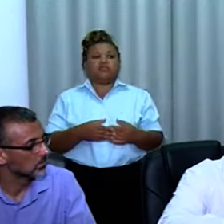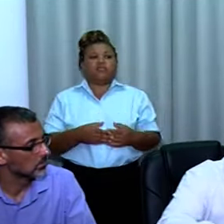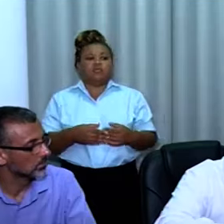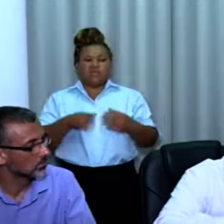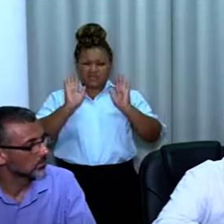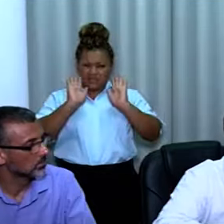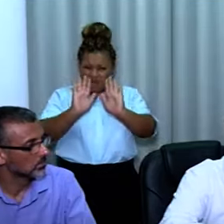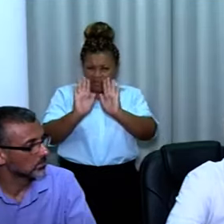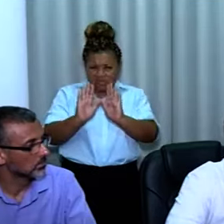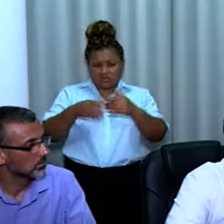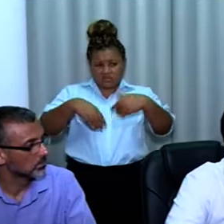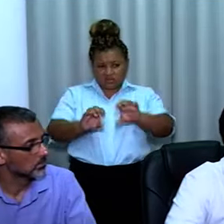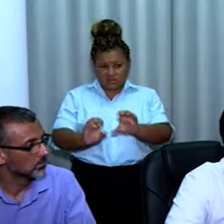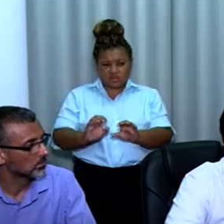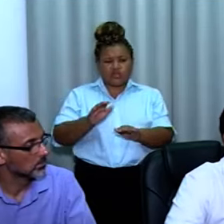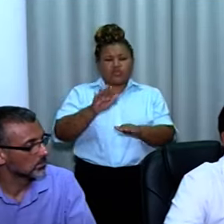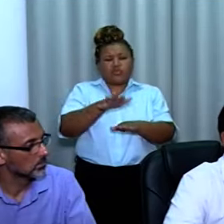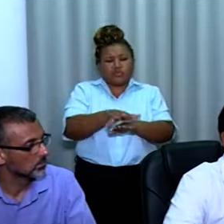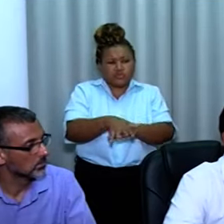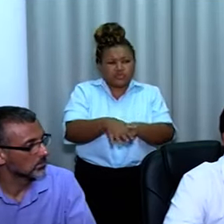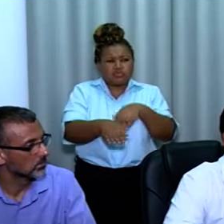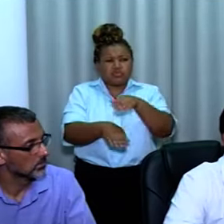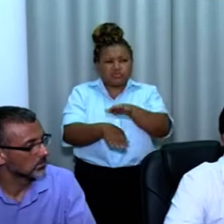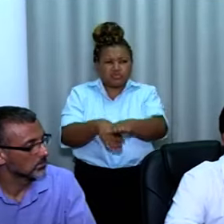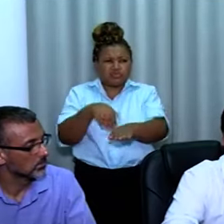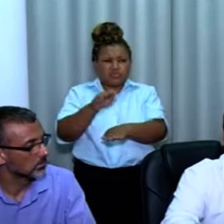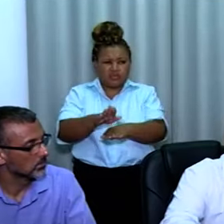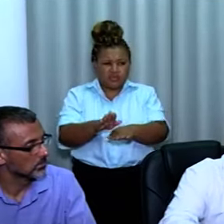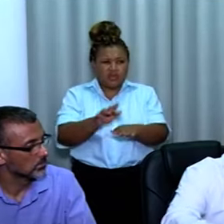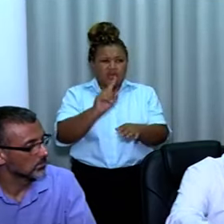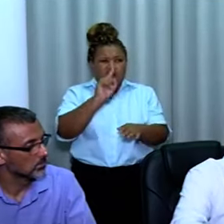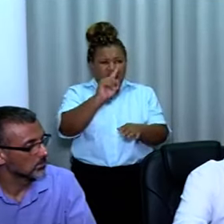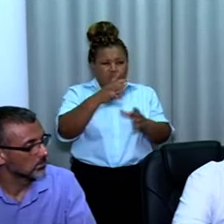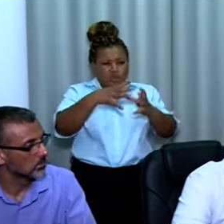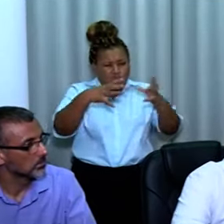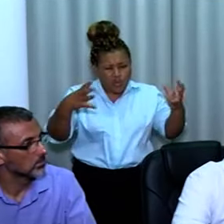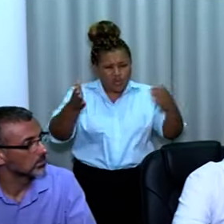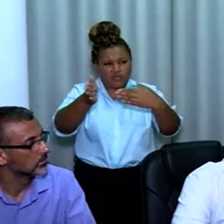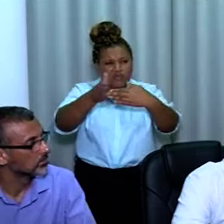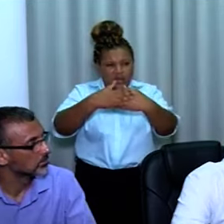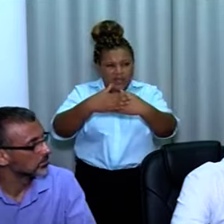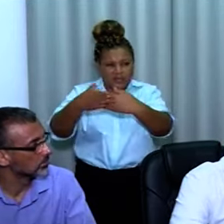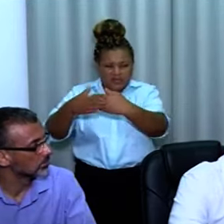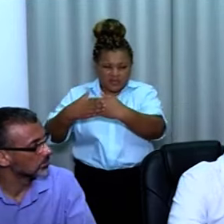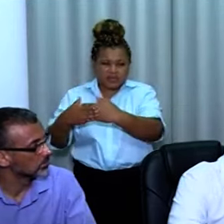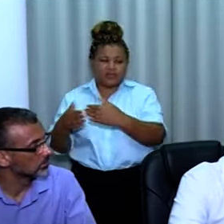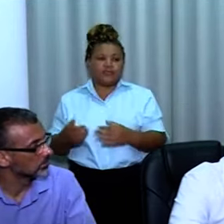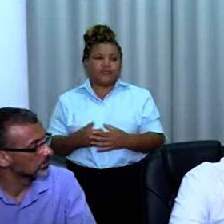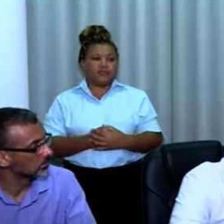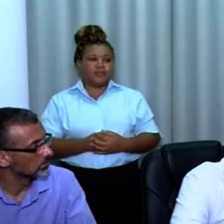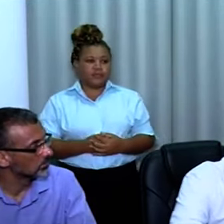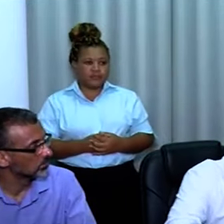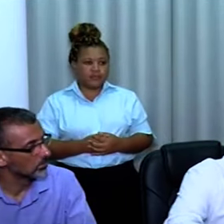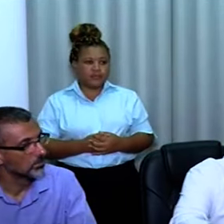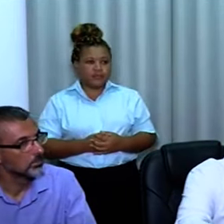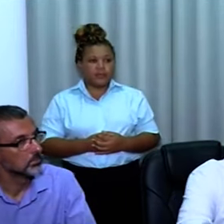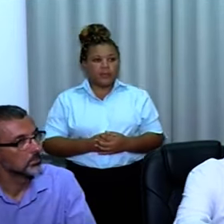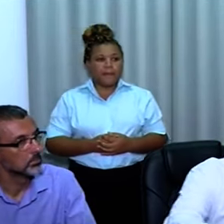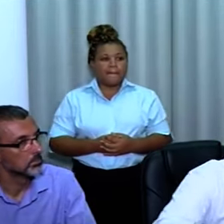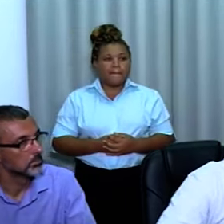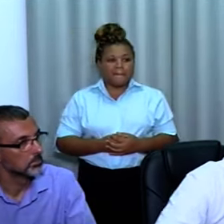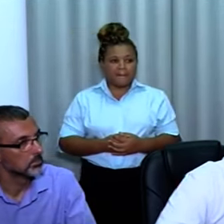discothèque, nous parlons médecins advisory. OK? Et next step, si nous voyons pour dire un local transmission, nous pouvons